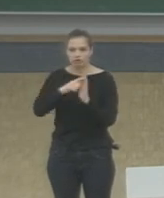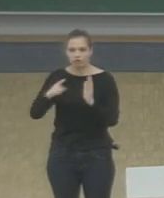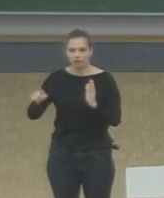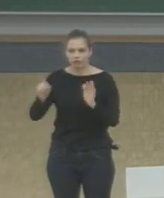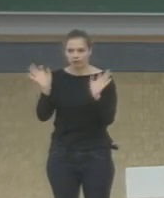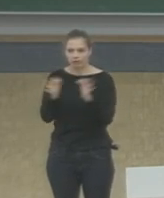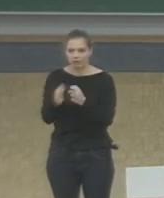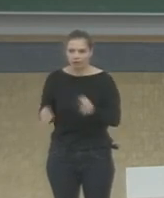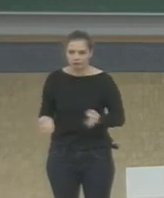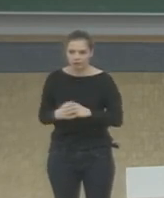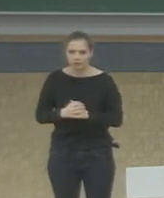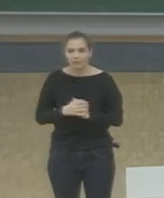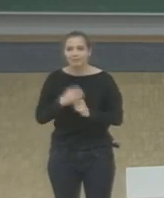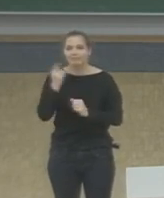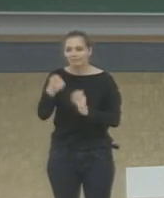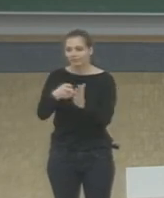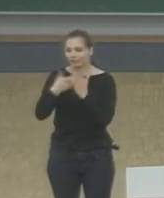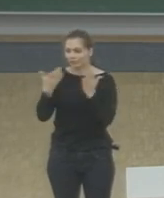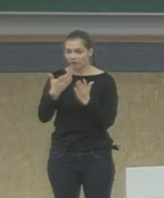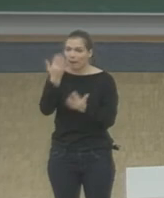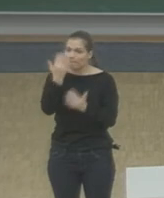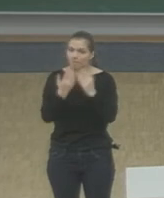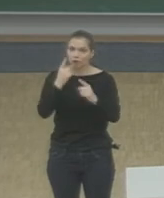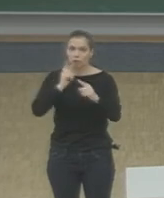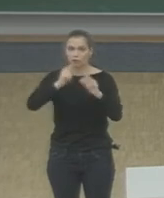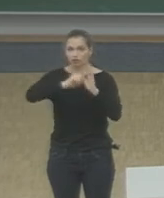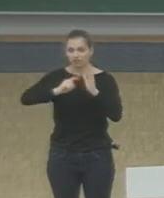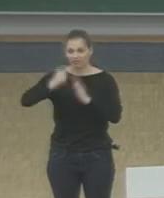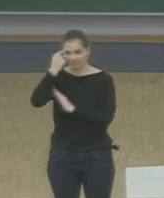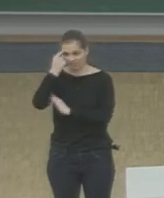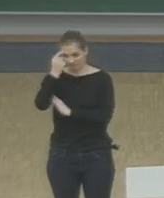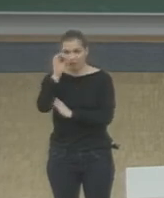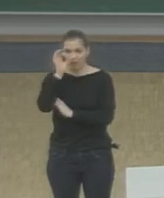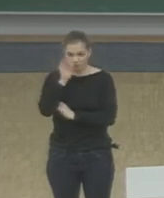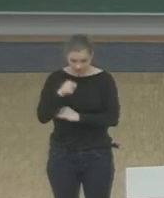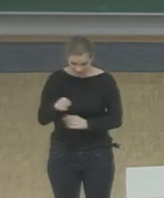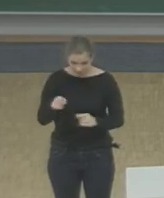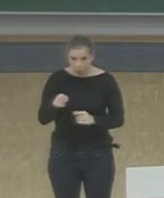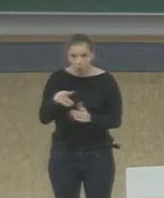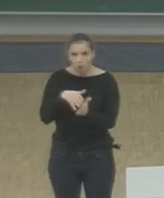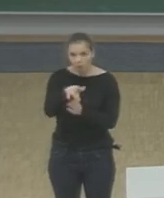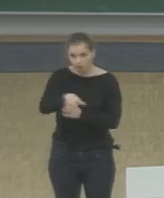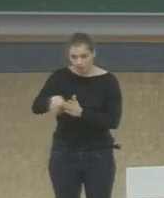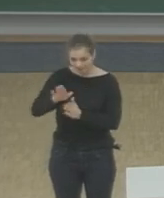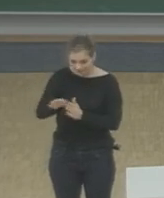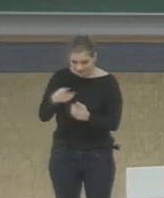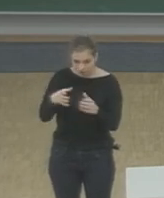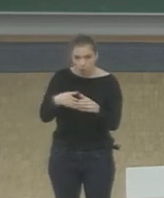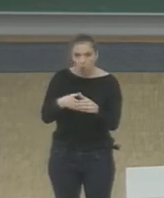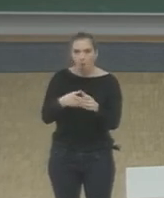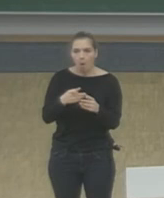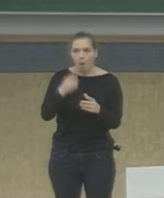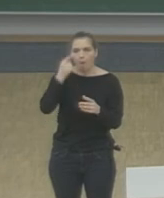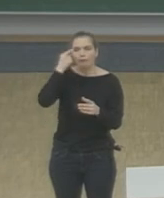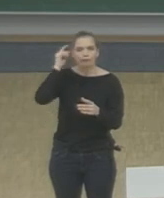dabei deutlich, dass mathematisches und statistisches Wissen und Können für diese Zielgruppe zwar eine wichtige Bedeutung haben,